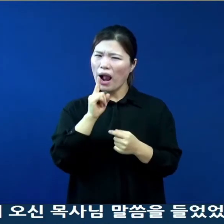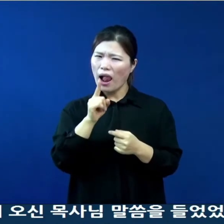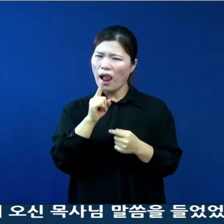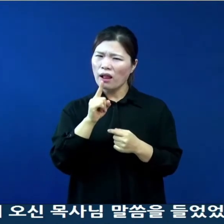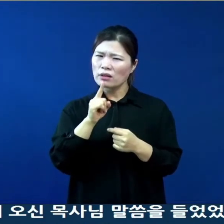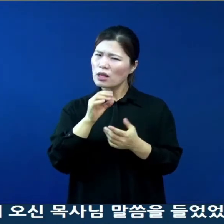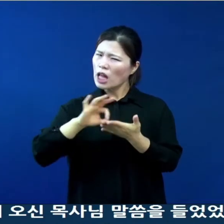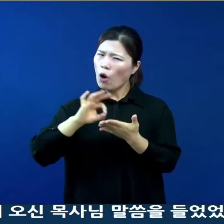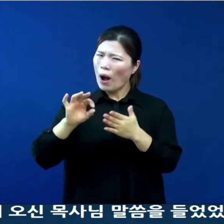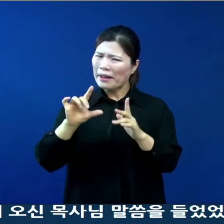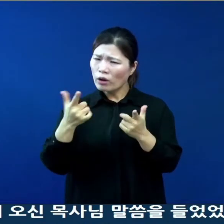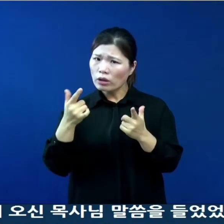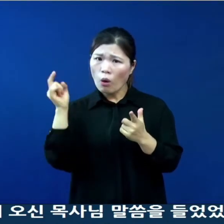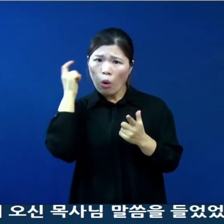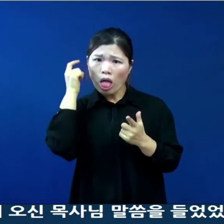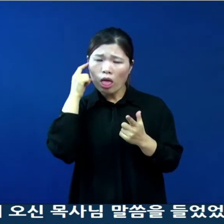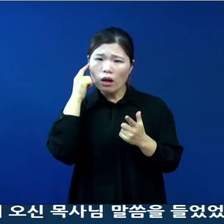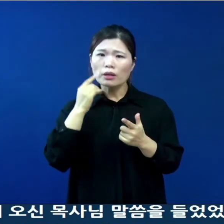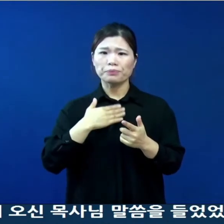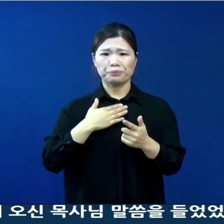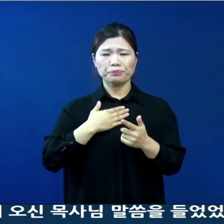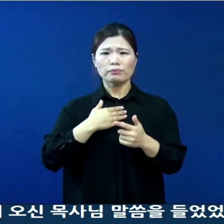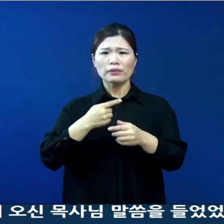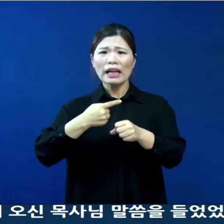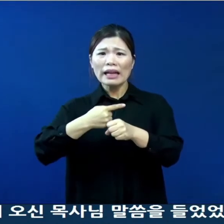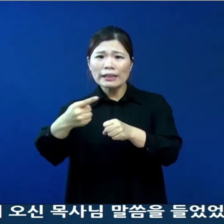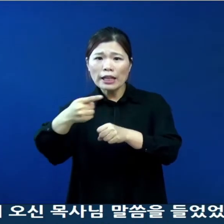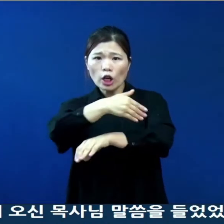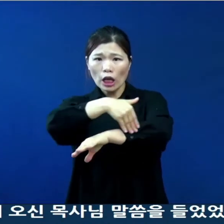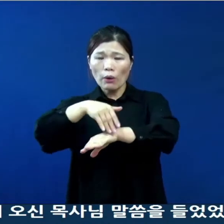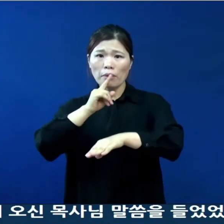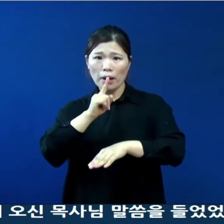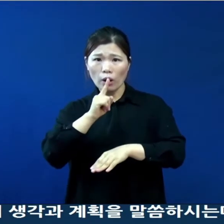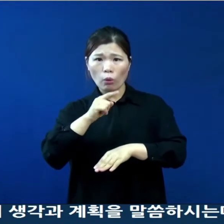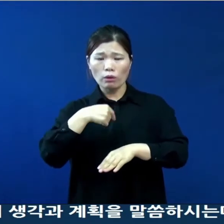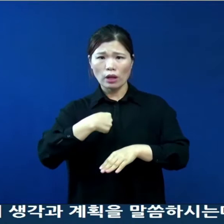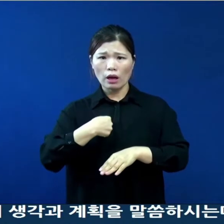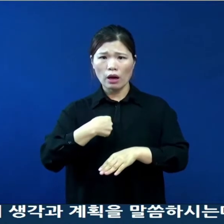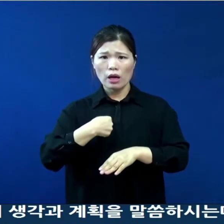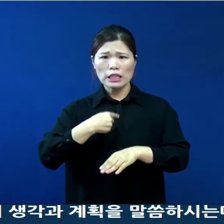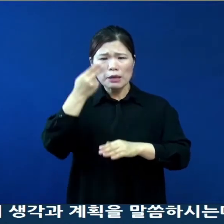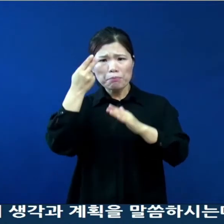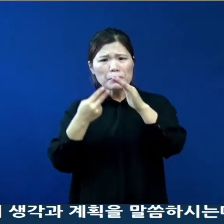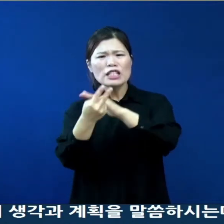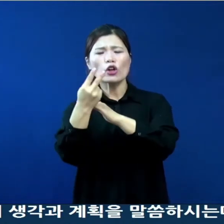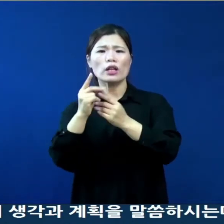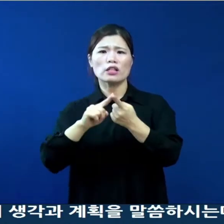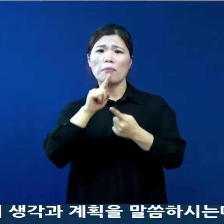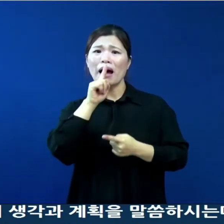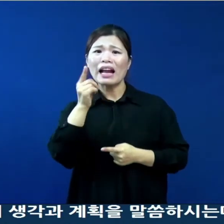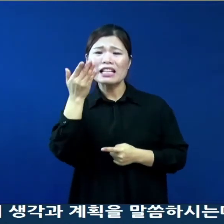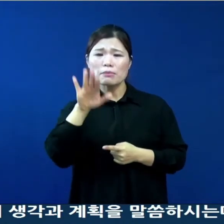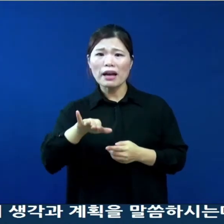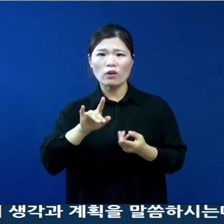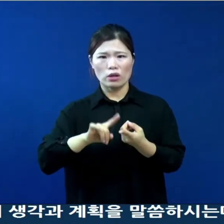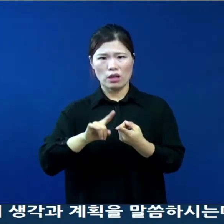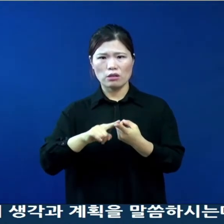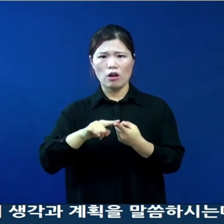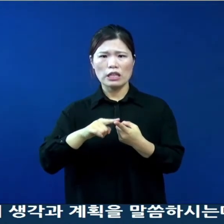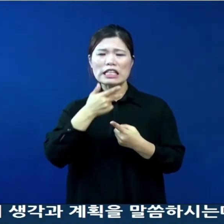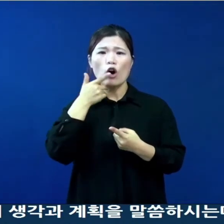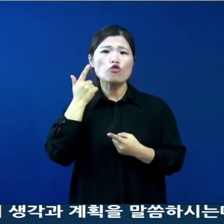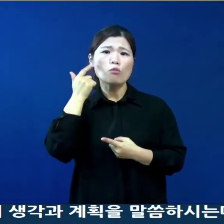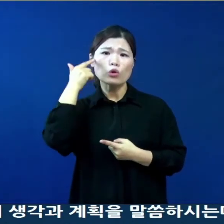않았습니다. 자기가 내년 계획을 말할 수 있고 자기가 하고 싶은 포부와 비전을 말할 수도 있지만 마지막에 이것을 말한 거죠. 근데